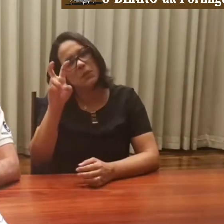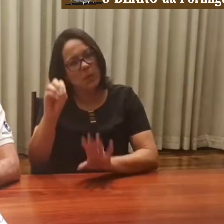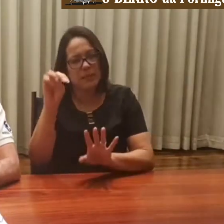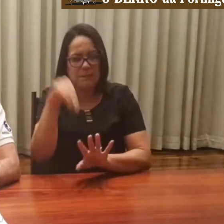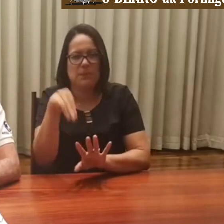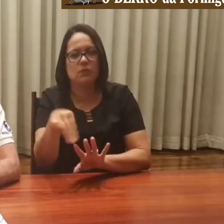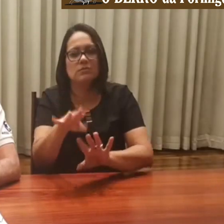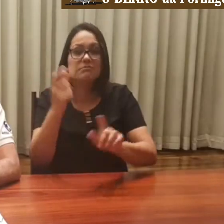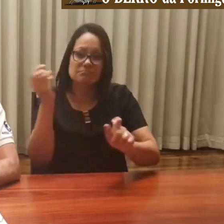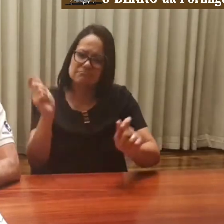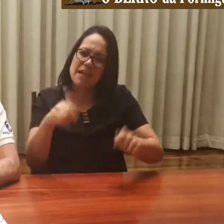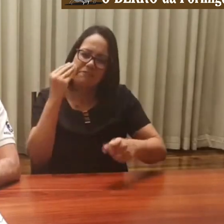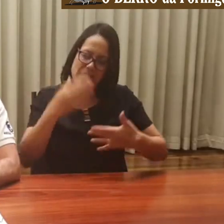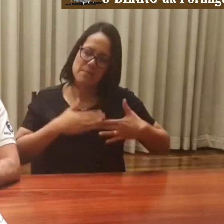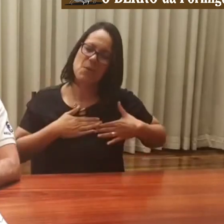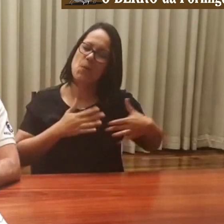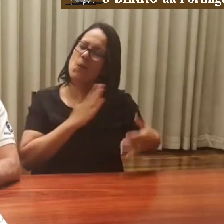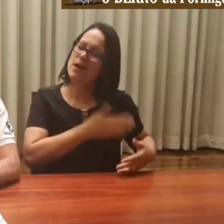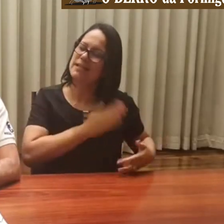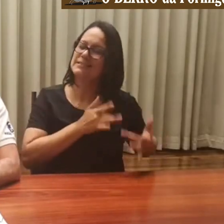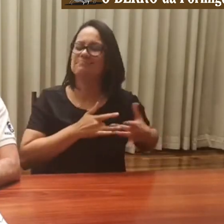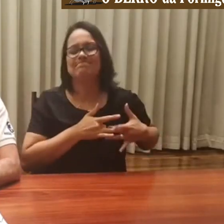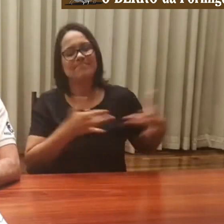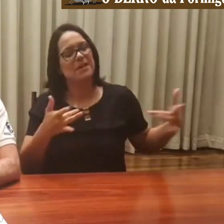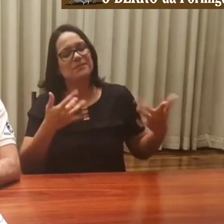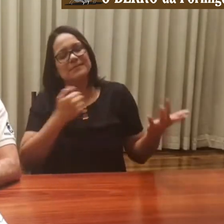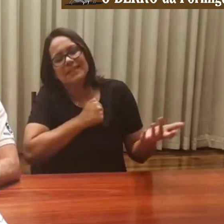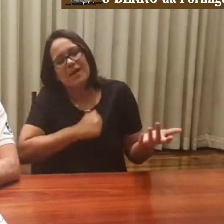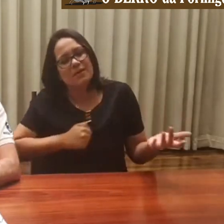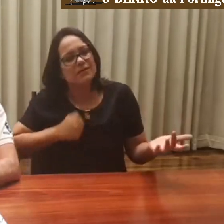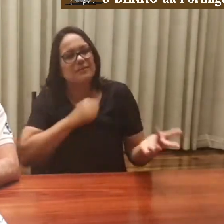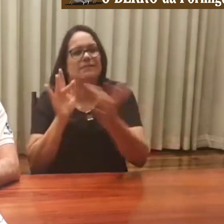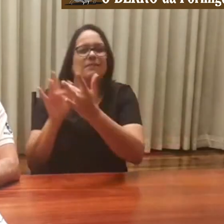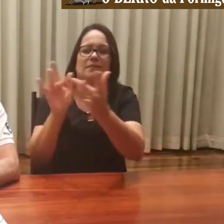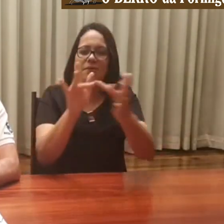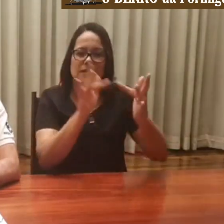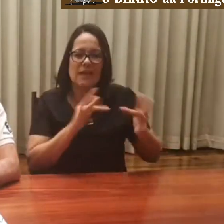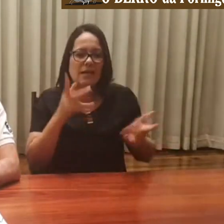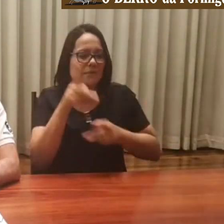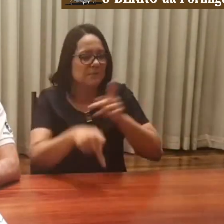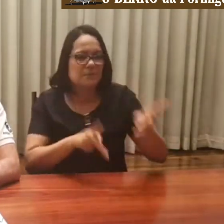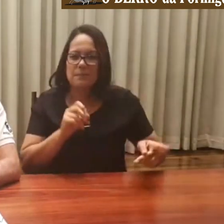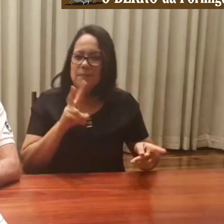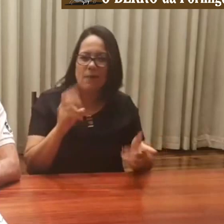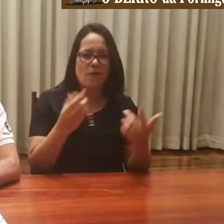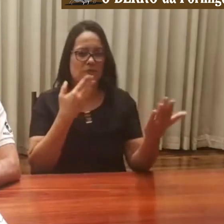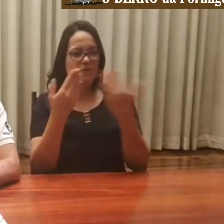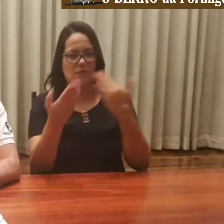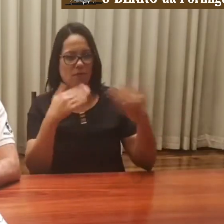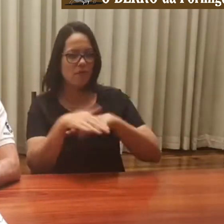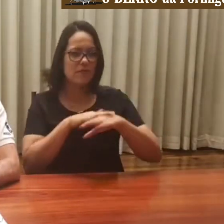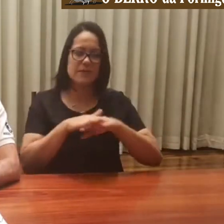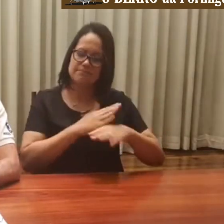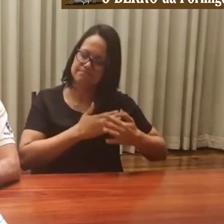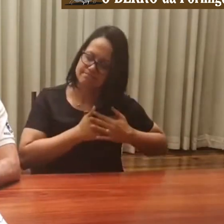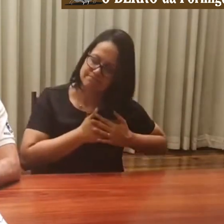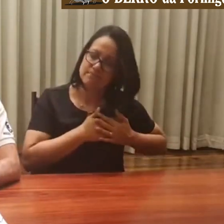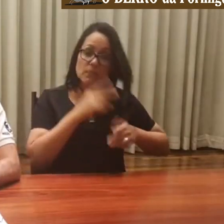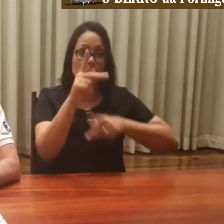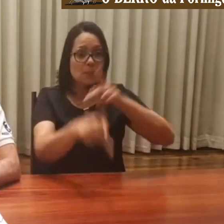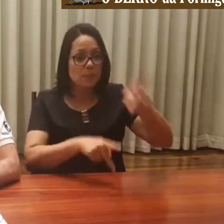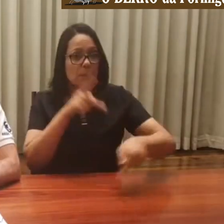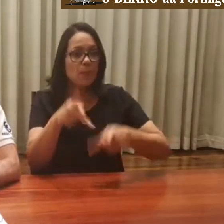a pena, pô. É do coração. Eu estava com saudades desse contato com o povo, conversando com o coração, o povo na